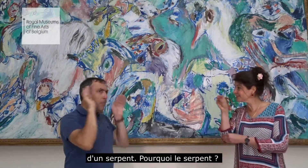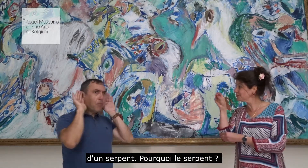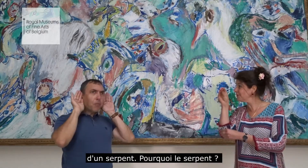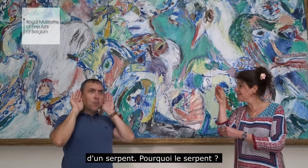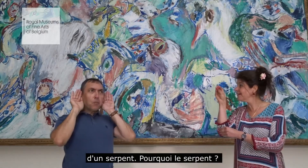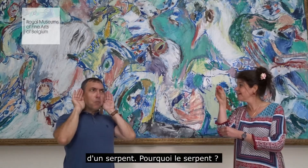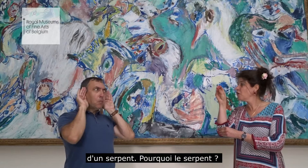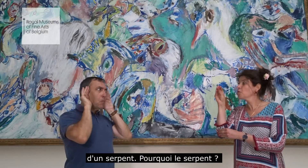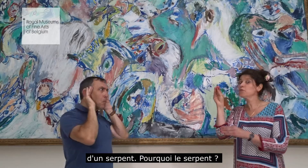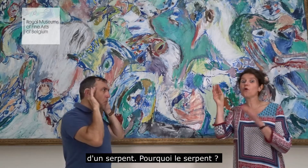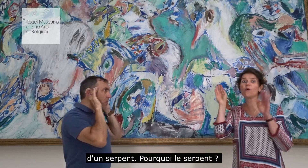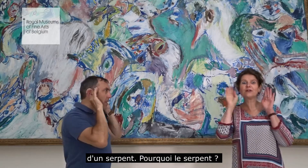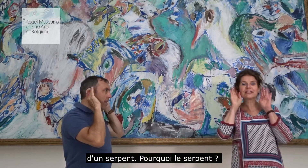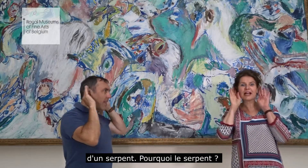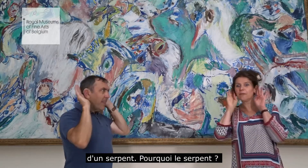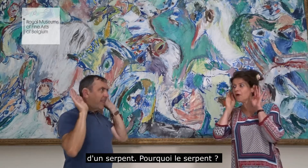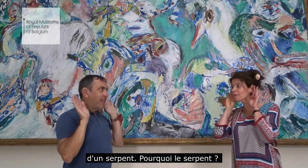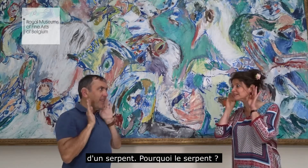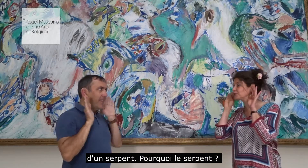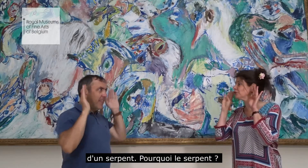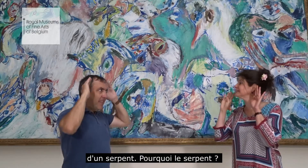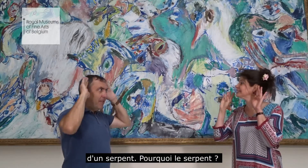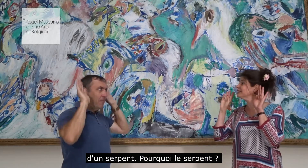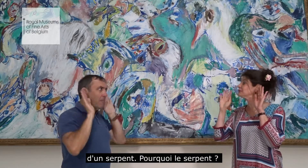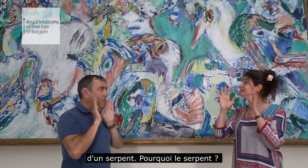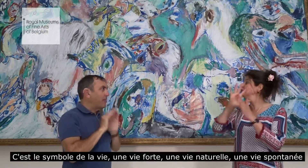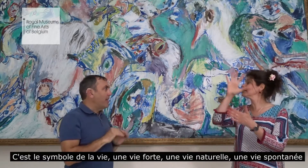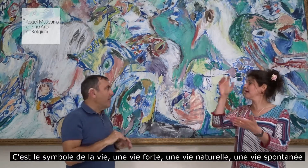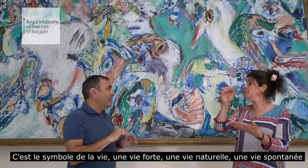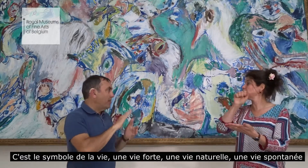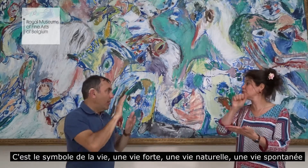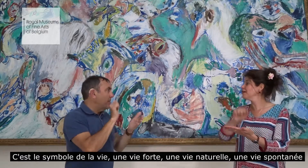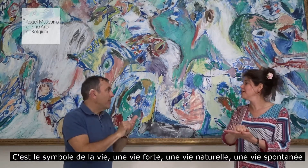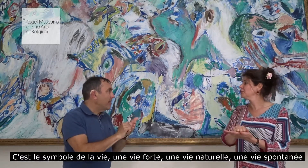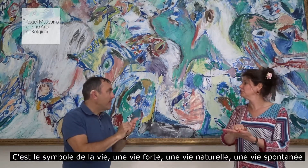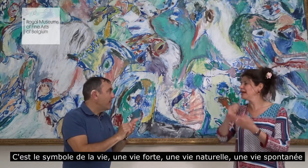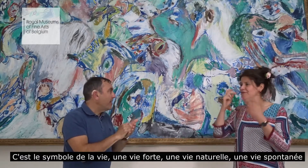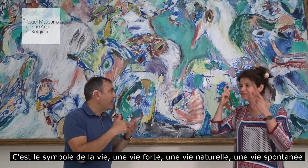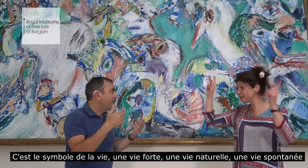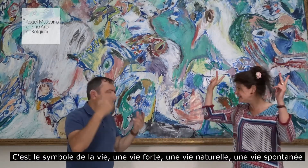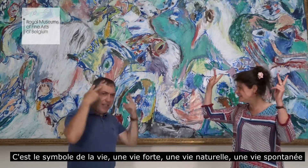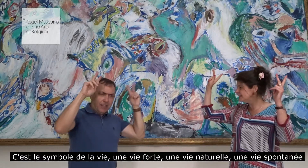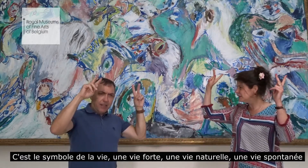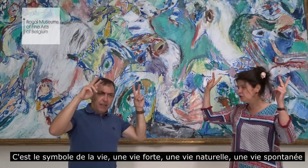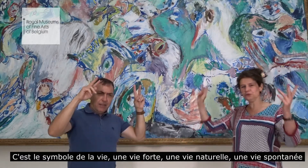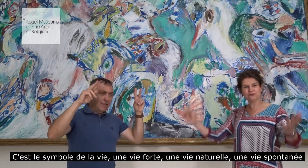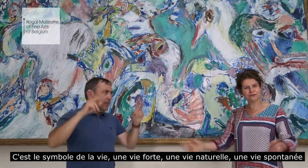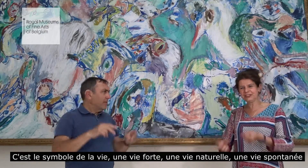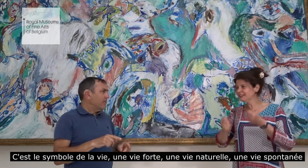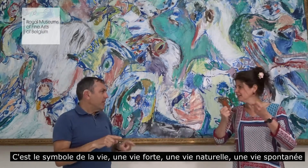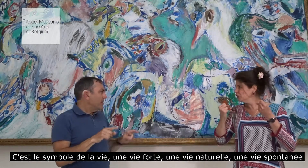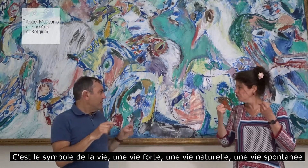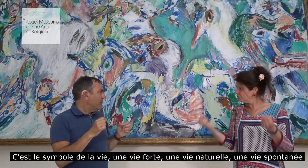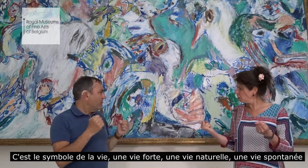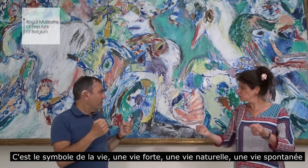exactement. Pourquoi le serpent? Parce que c'est aussi le symbole de la vie. Une vie forte, une